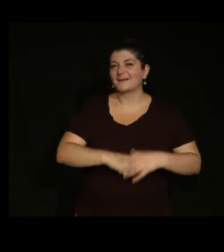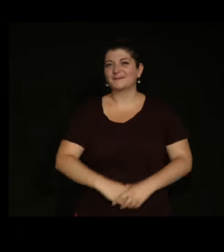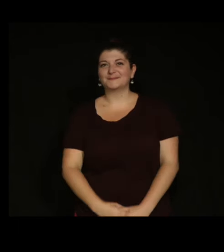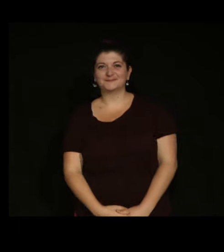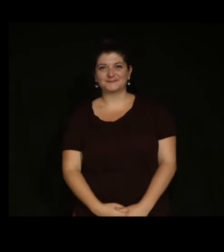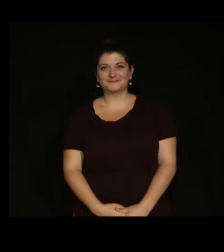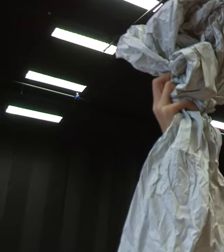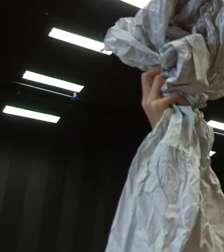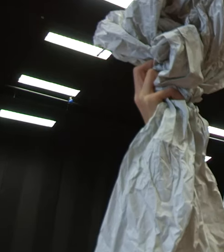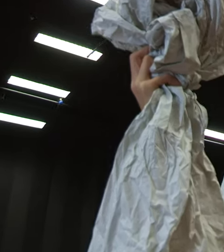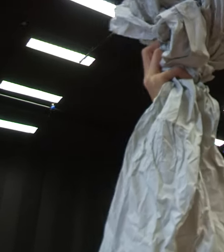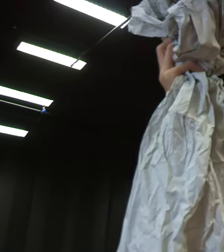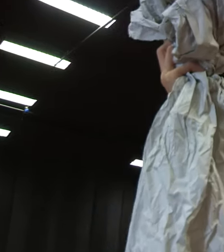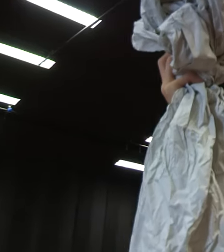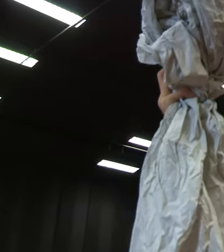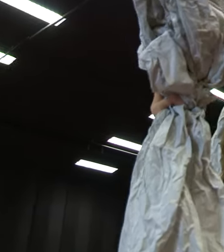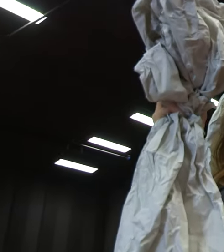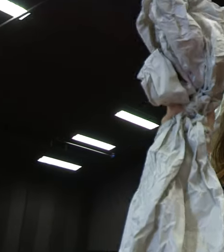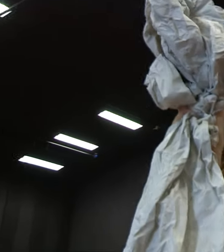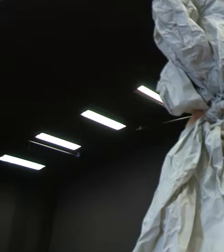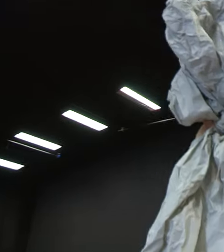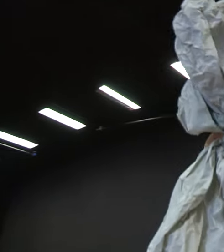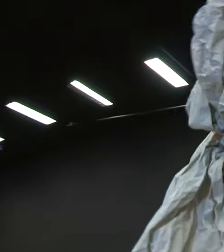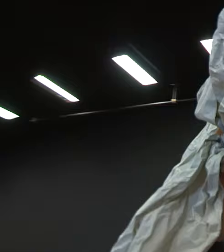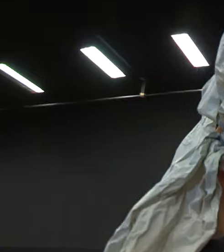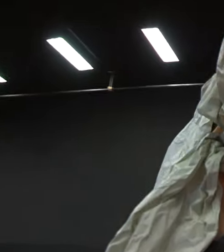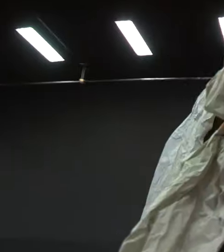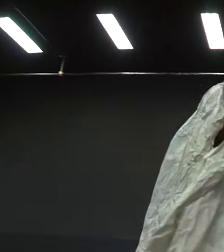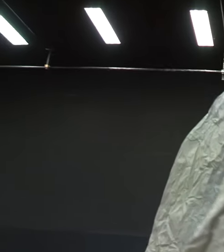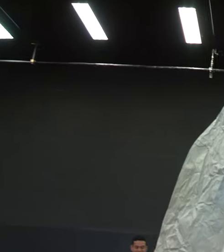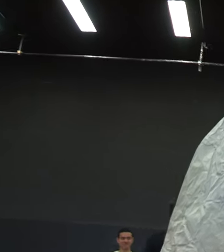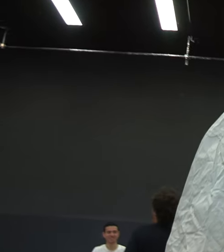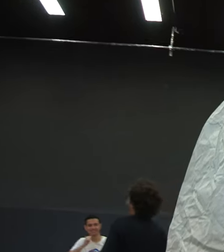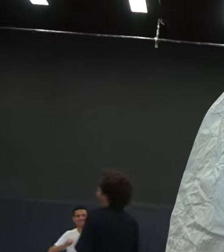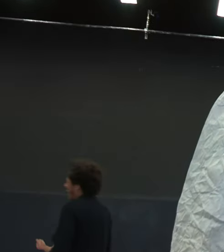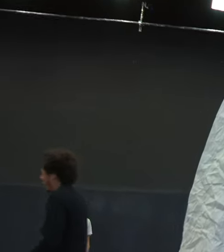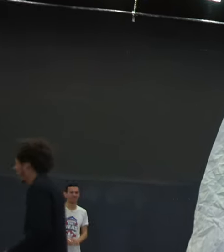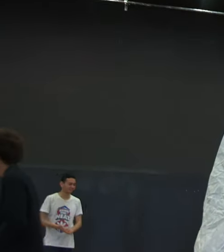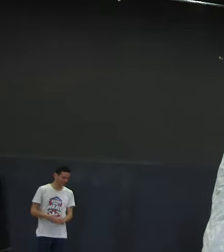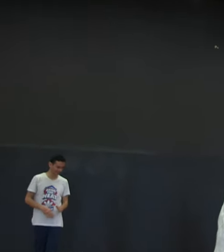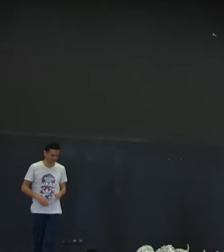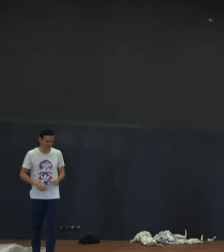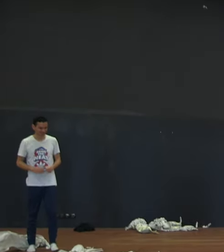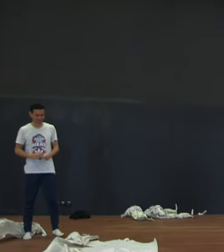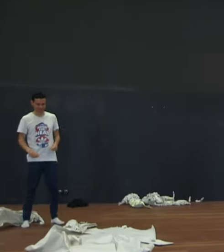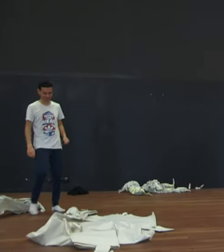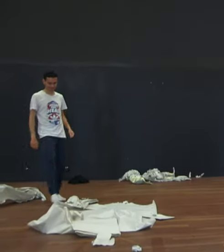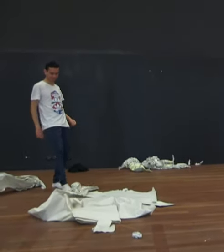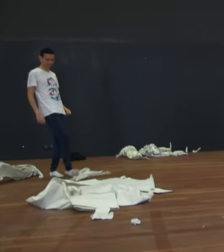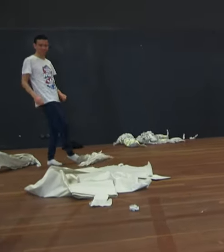Et voilà, c'est hyper frustrant de ne pas pouvoir communiquer. Donc, il y a une petite évidence comme ça qui se fait à